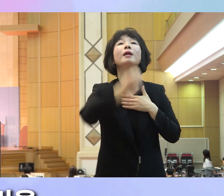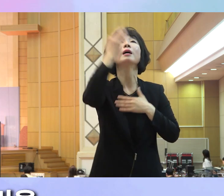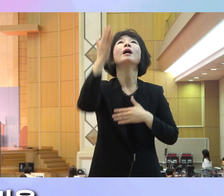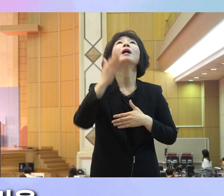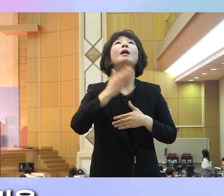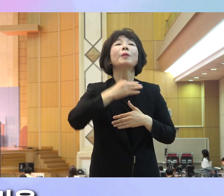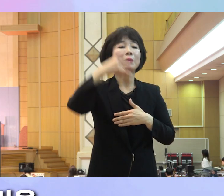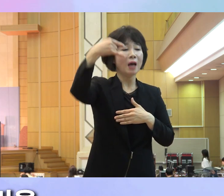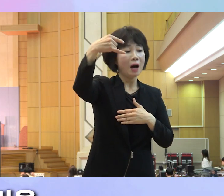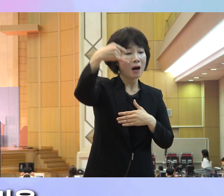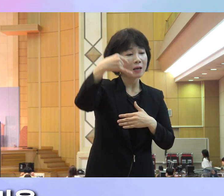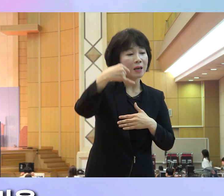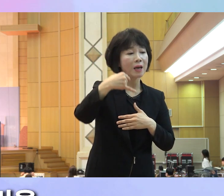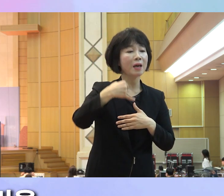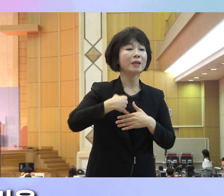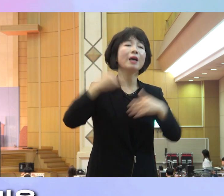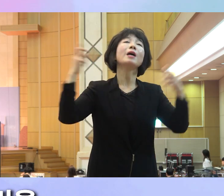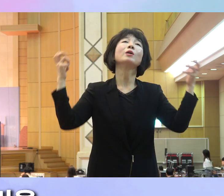생명이